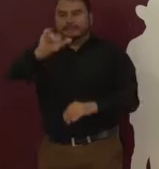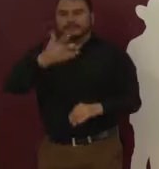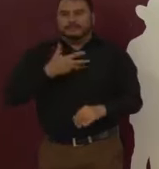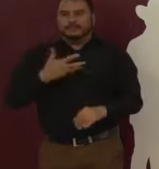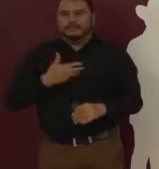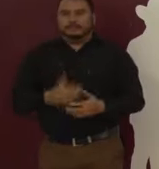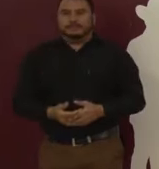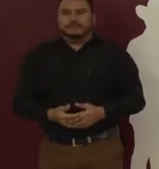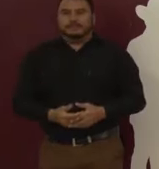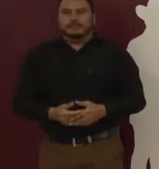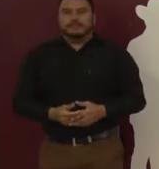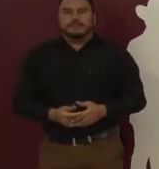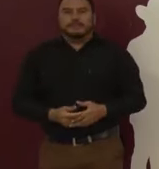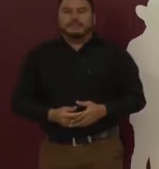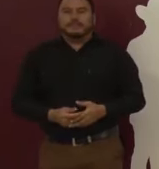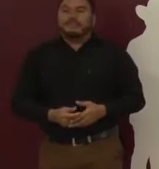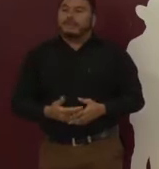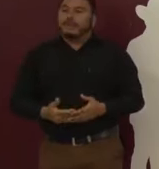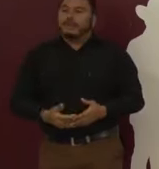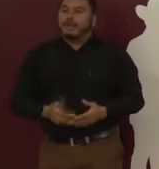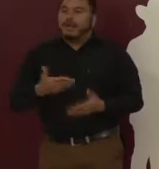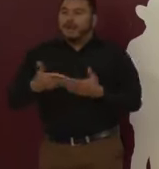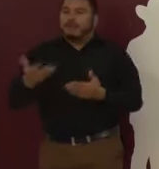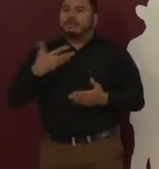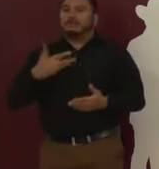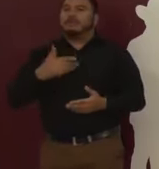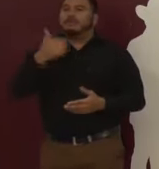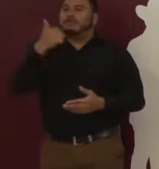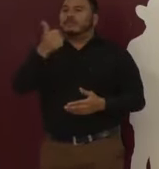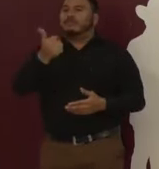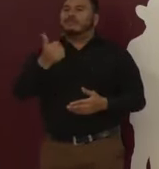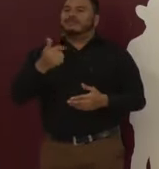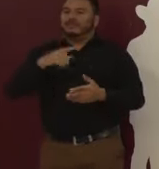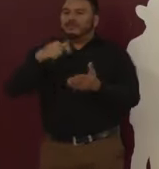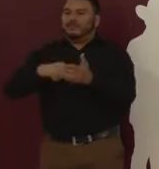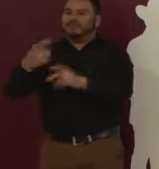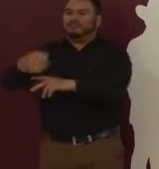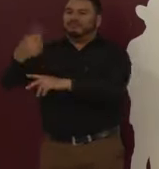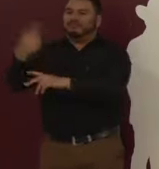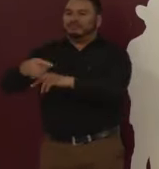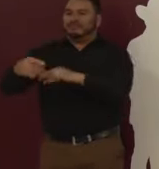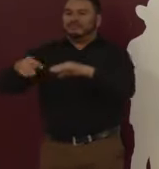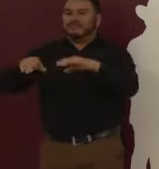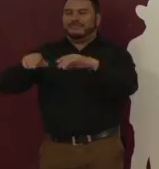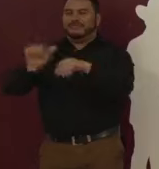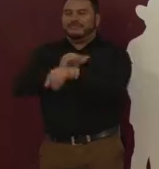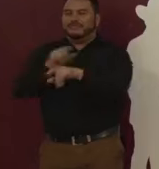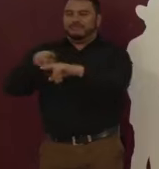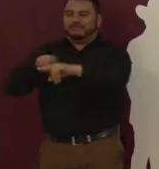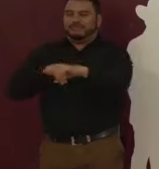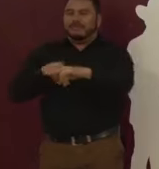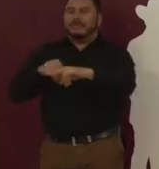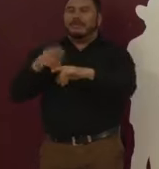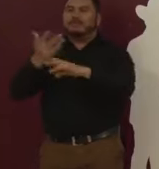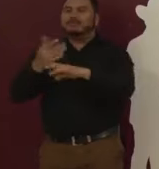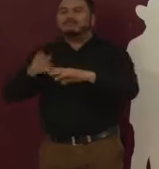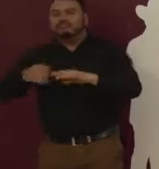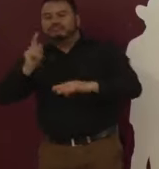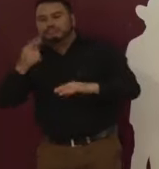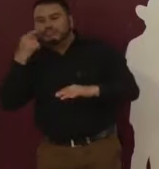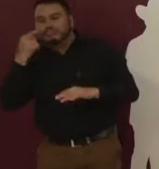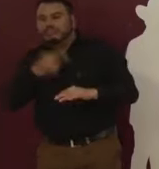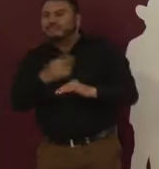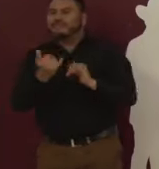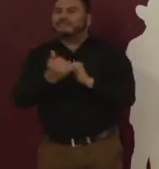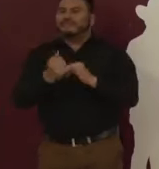tener, ahora tenemos ya 6 unidades de alcoholimetría. Van a operar ese